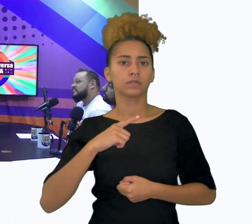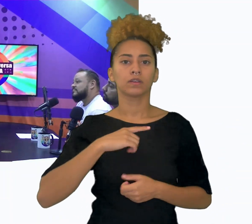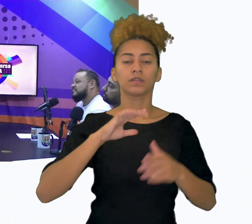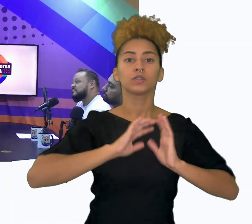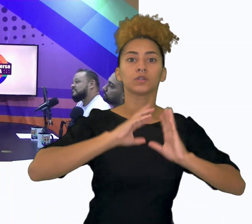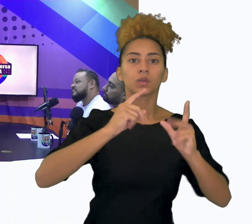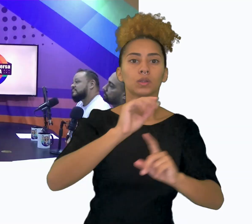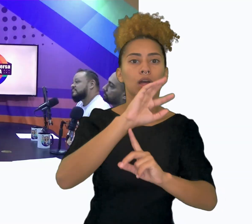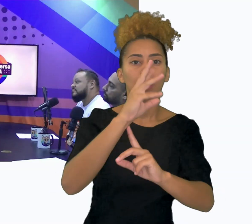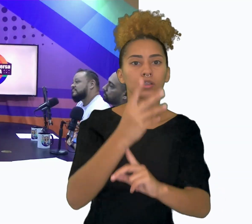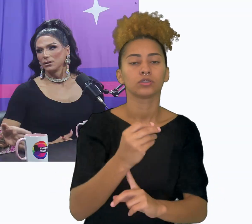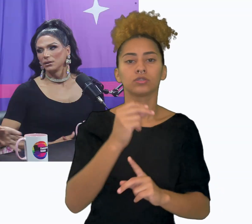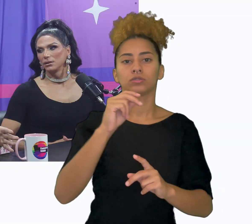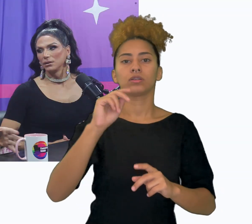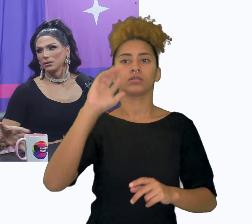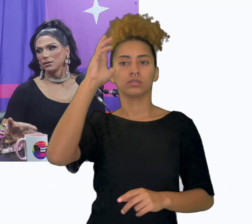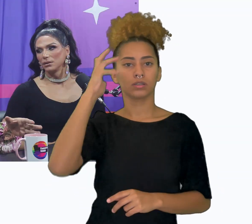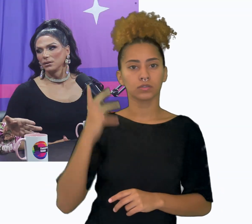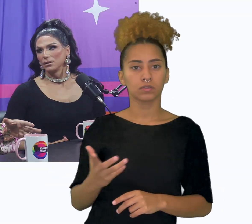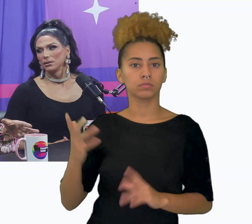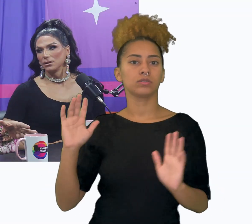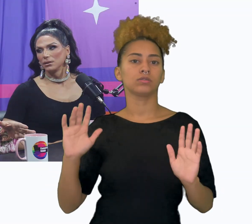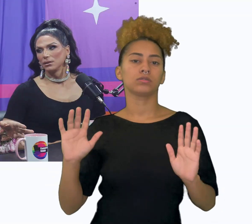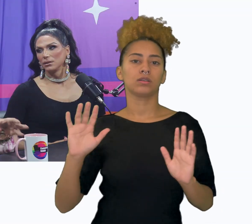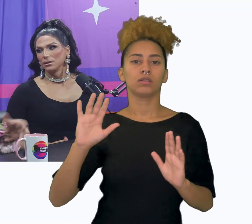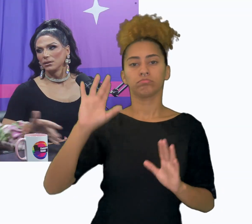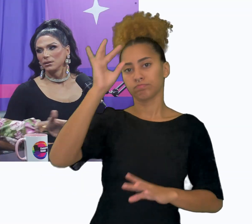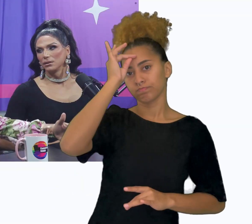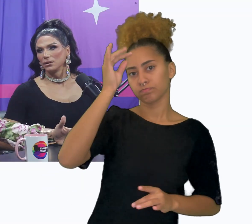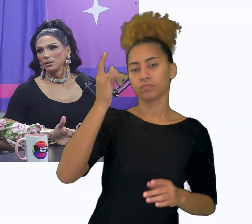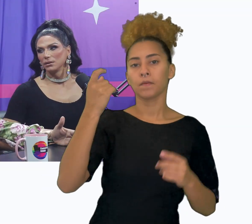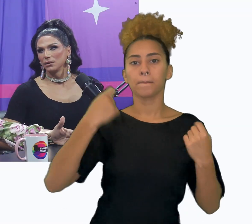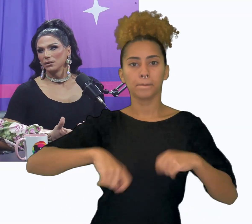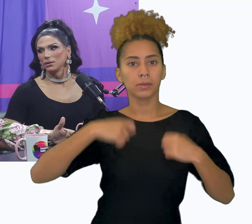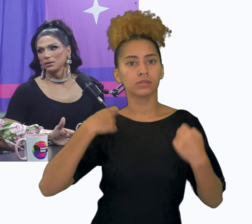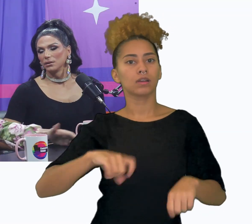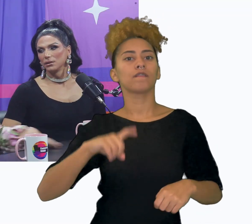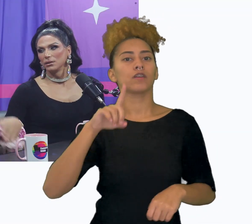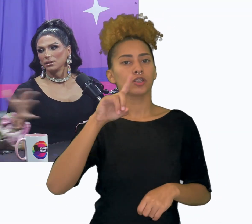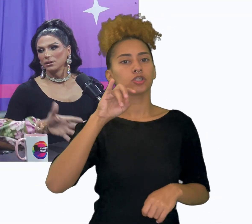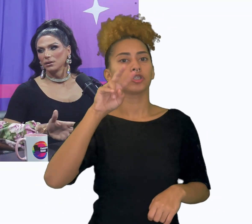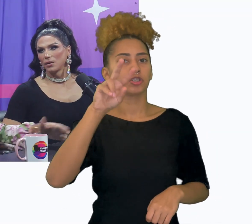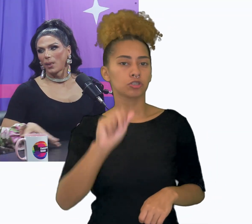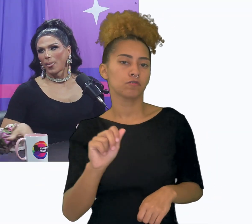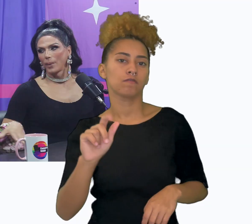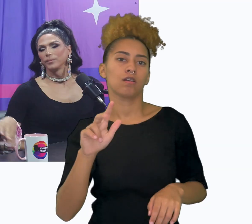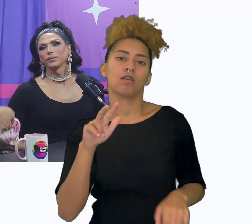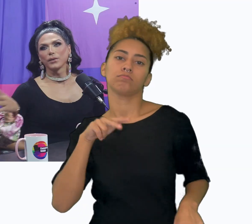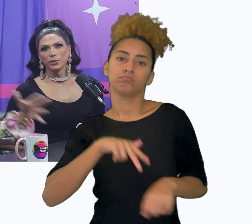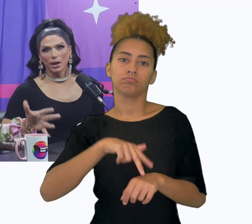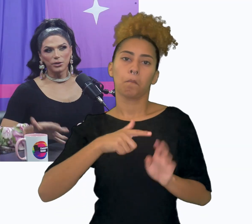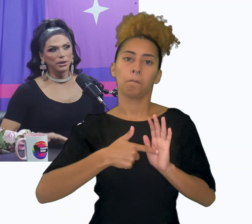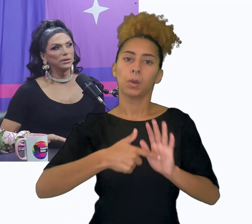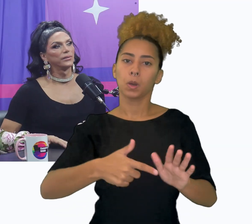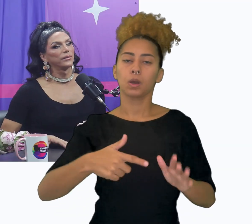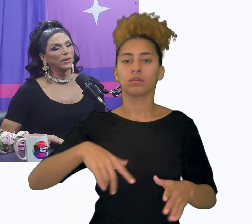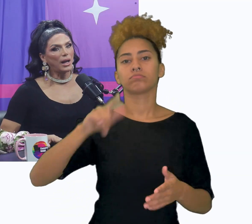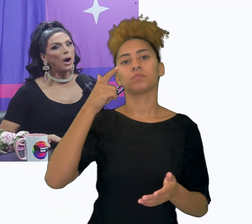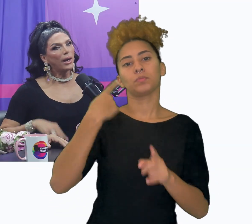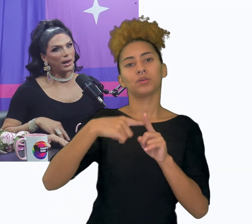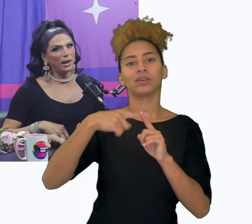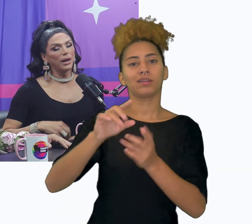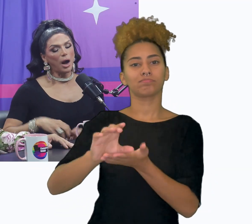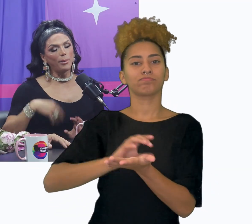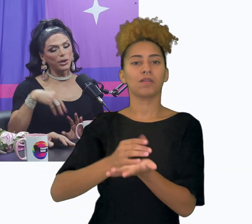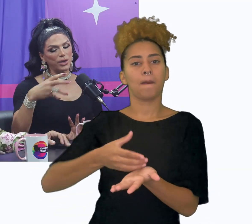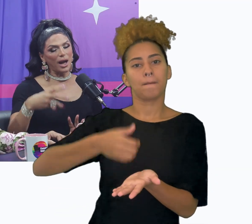de que todo artista transformista tinha que chegar a ser uma diva. Porque a diva ganhava melhor. Todo mundo queria ser... As